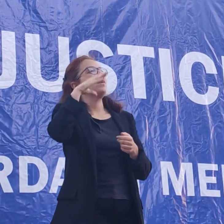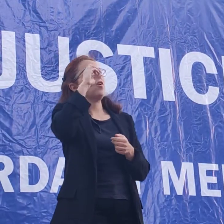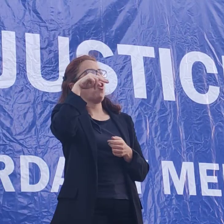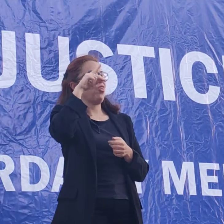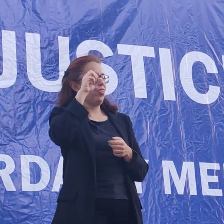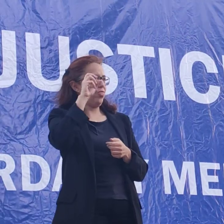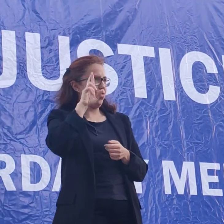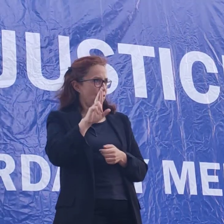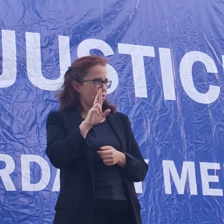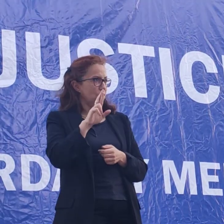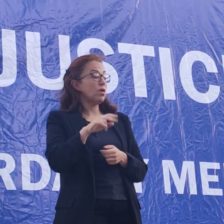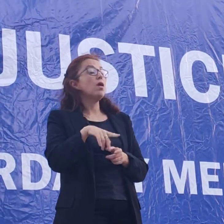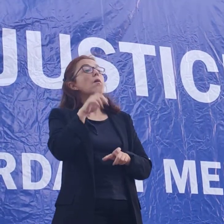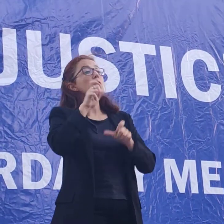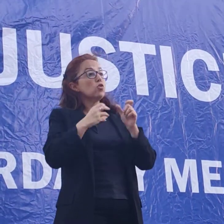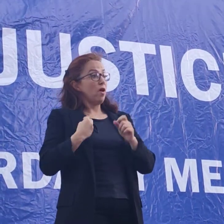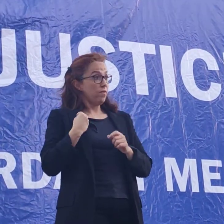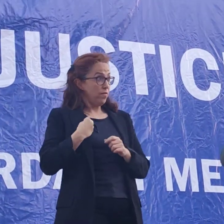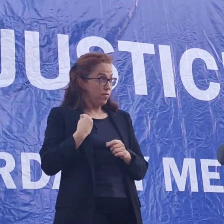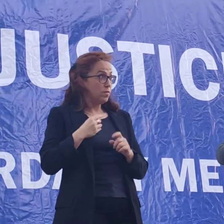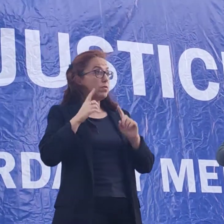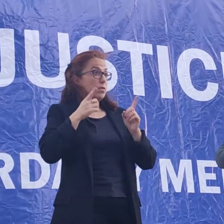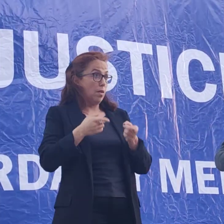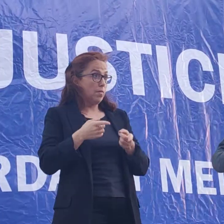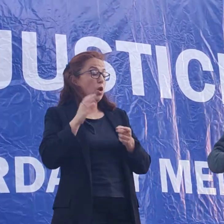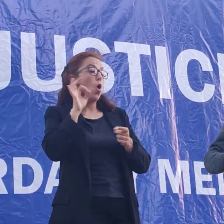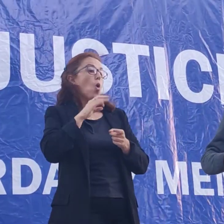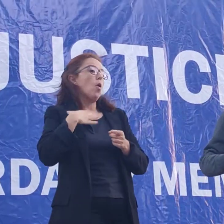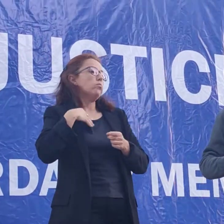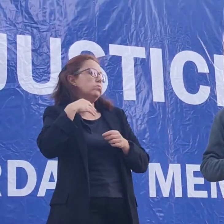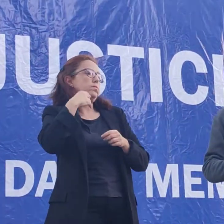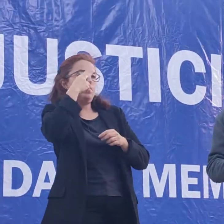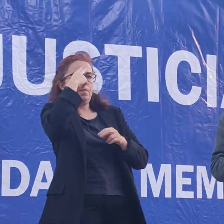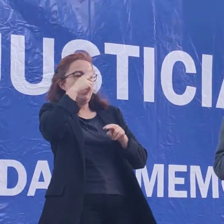que sobrevivieron y a quienes arrastran secuelas de por vida.